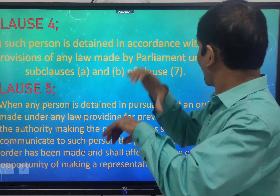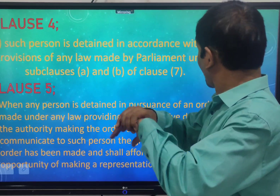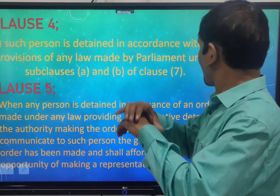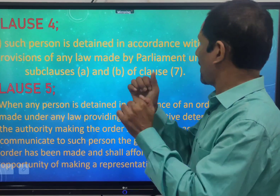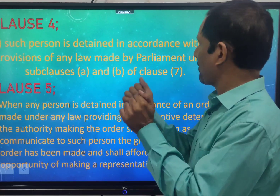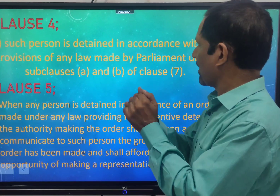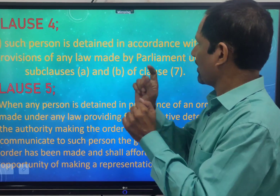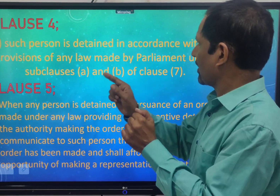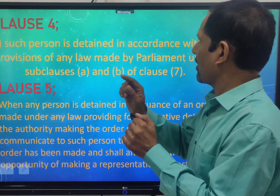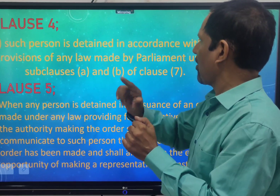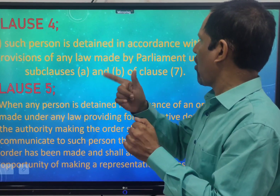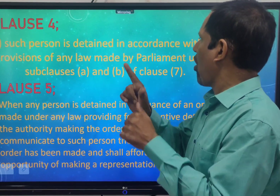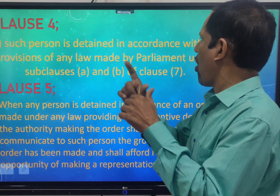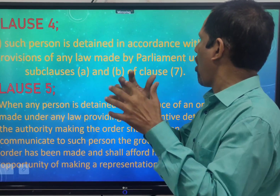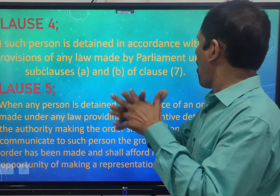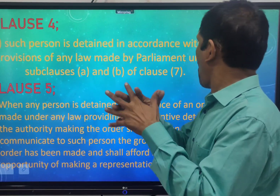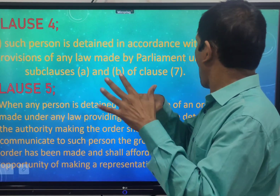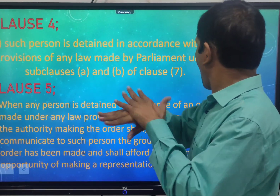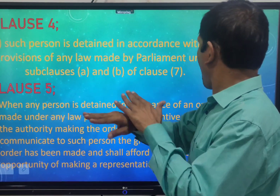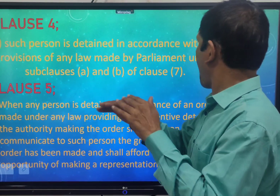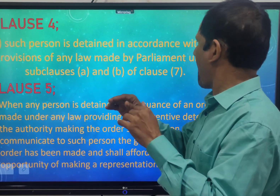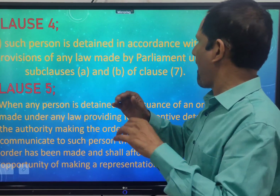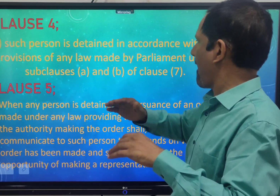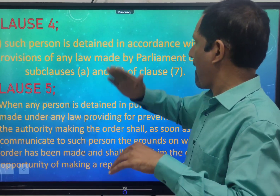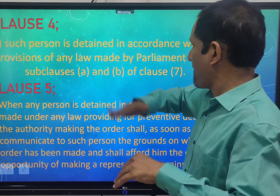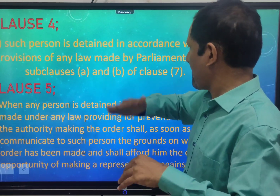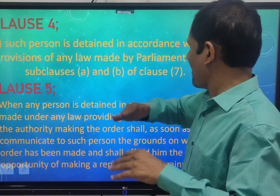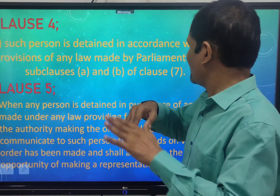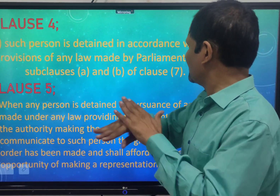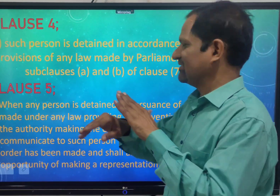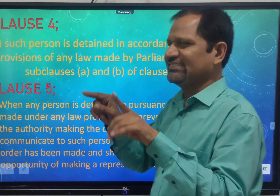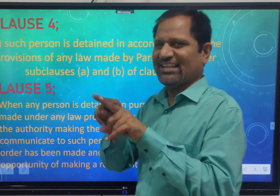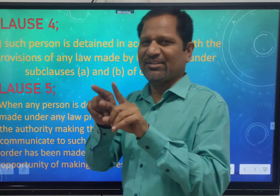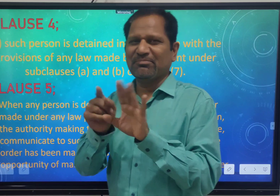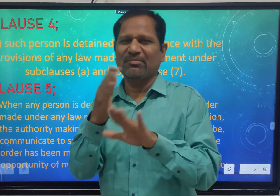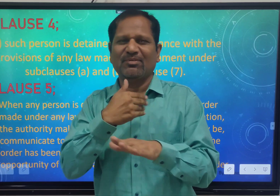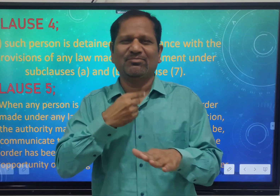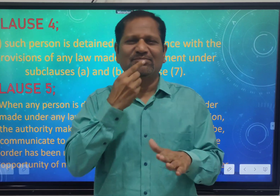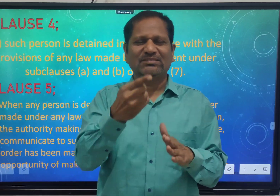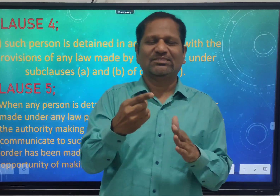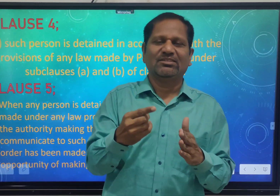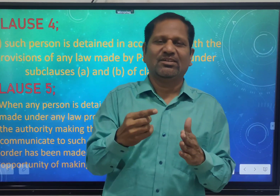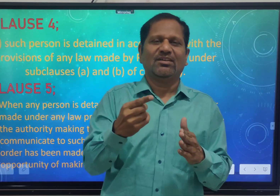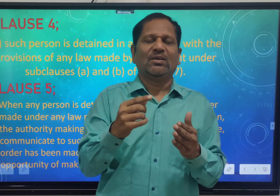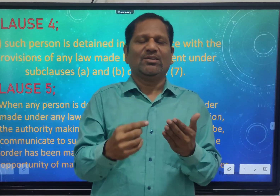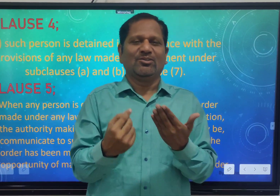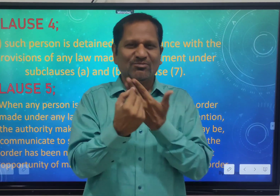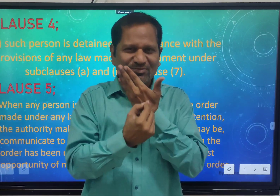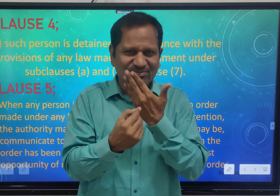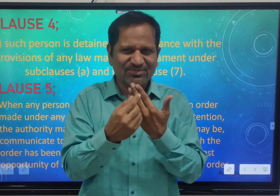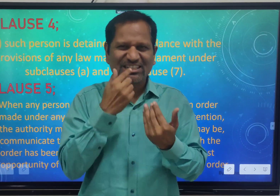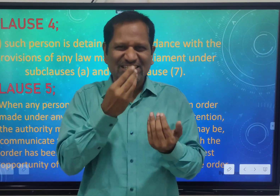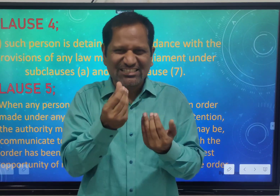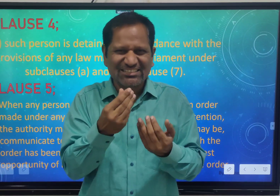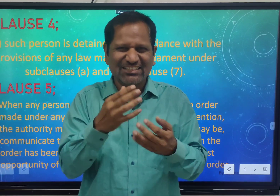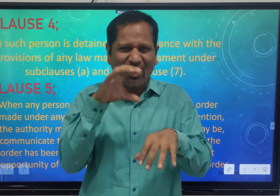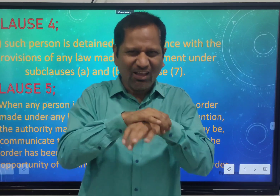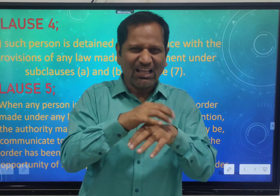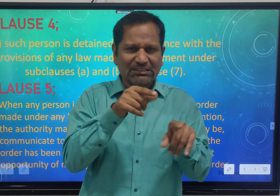में समय दिया जा सकता है, वो भी विशेष अनुमति से। कुछ कानून जैसे पार्लियामेंट ने